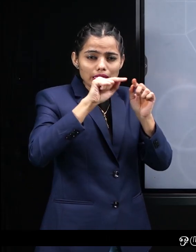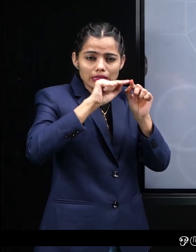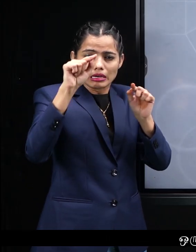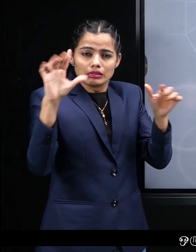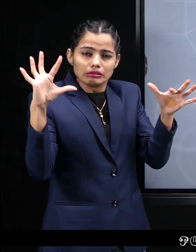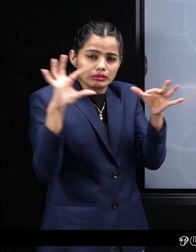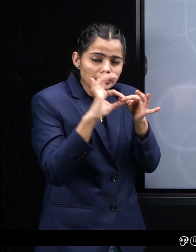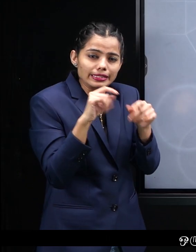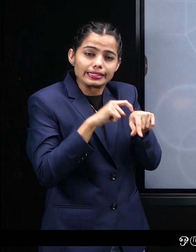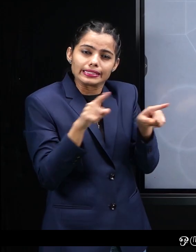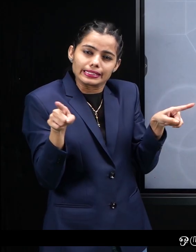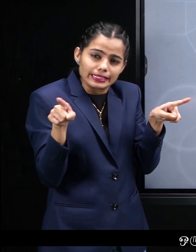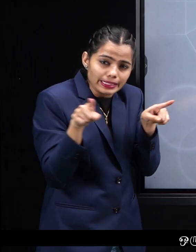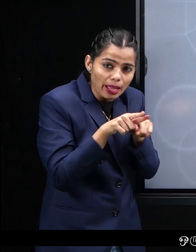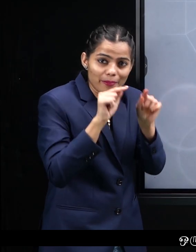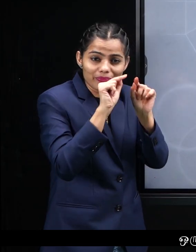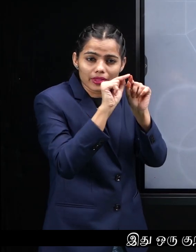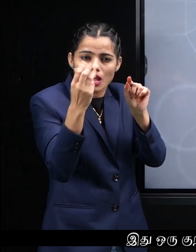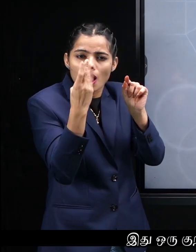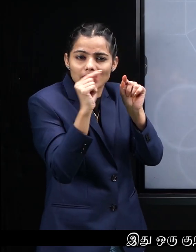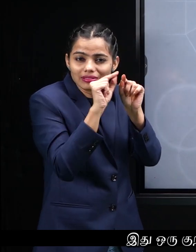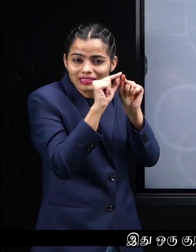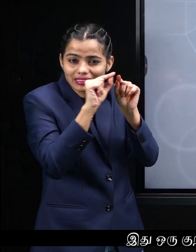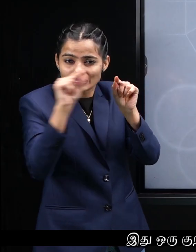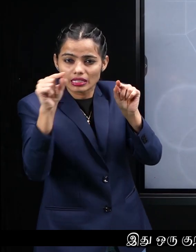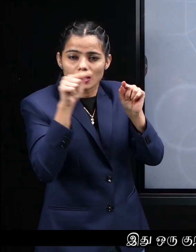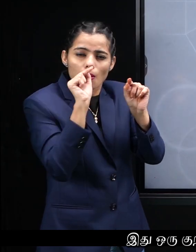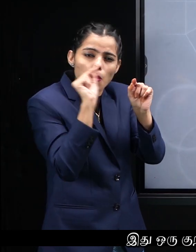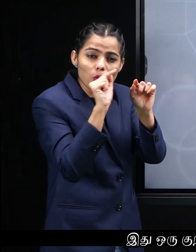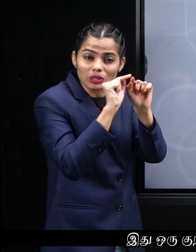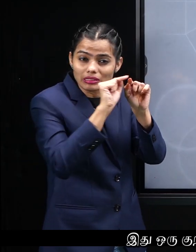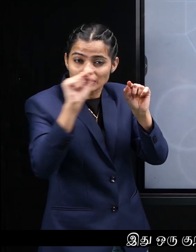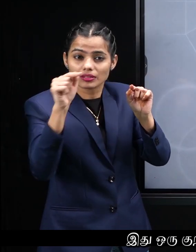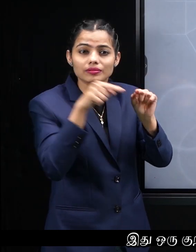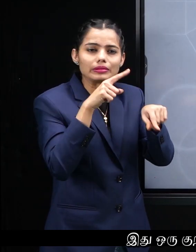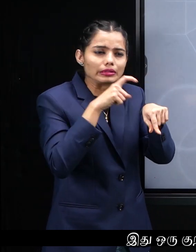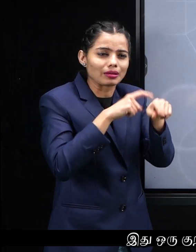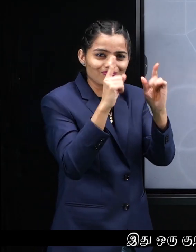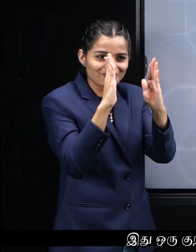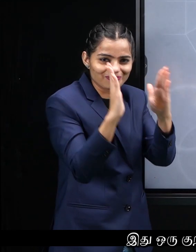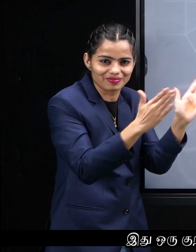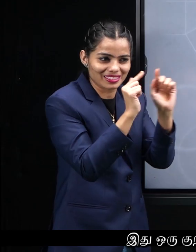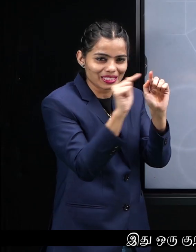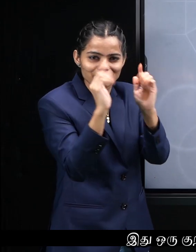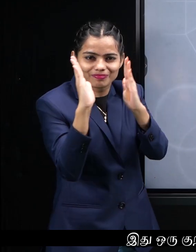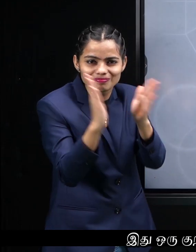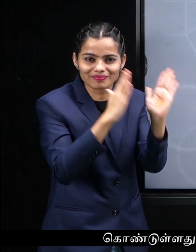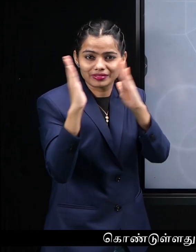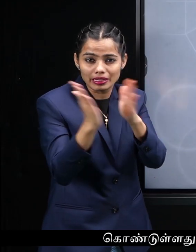சமதள உருவமாக கருதப்படுகிறது. இது ஒரு குறிப்பு புள்ளியில் இருந்து சமமான புள்ளிகளின் தொகுப்பை கொண்டுள்ளது மற்றும்